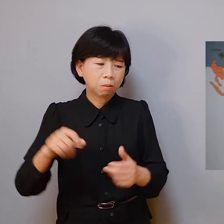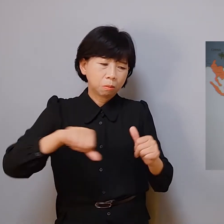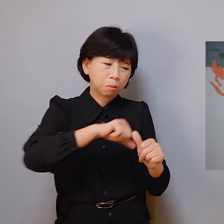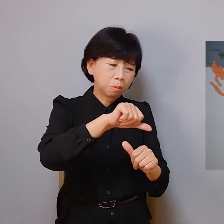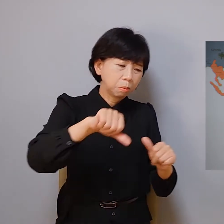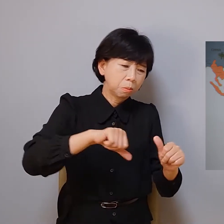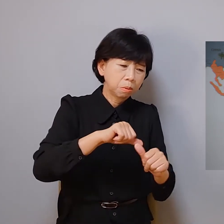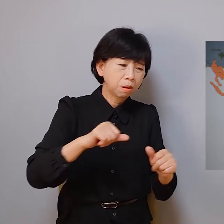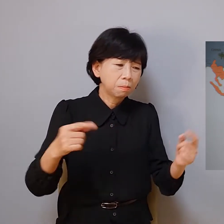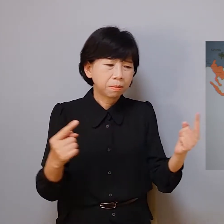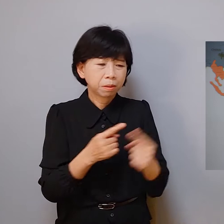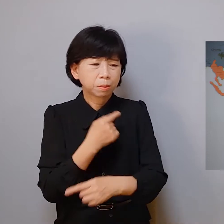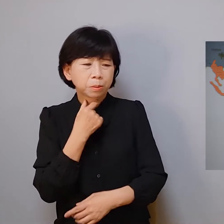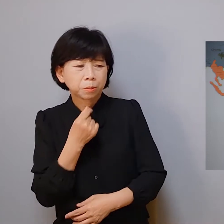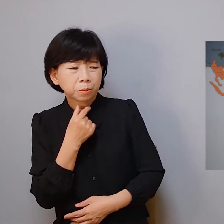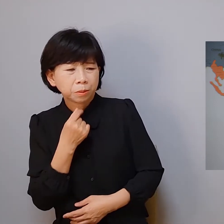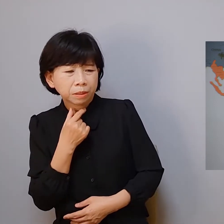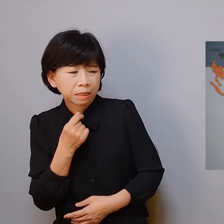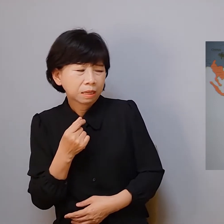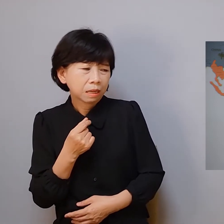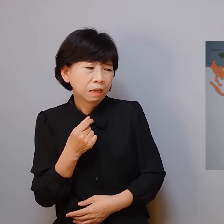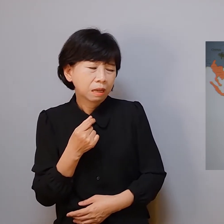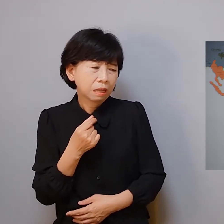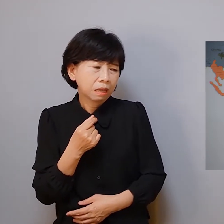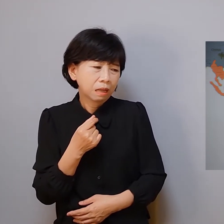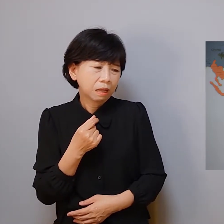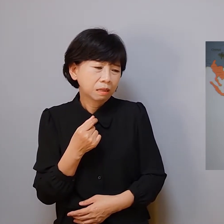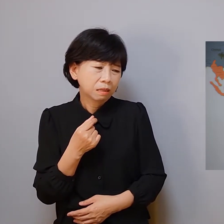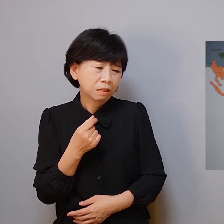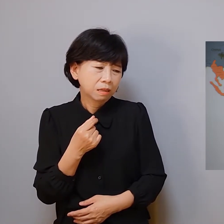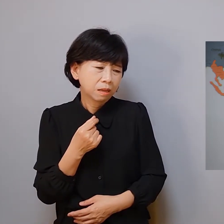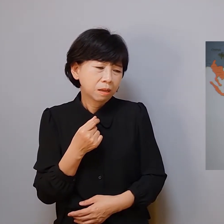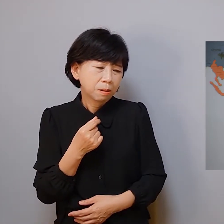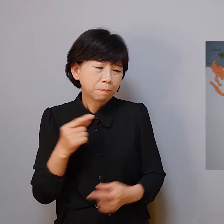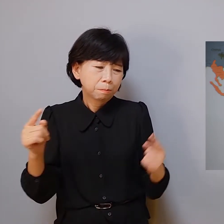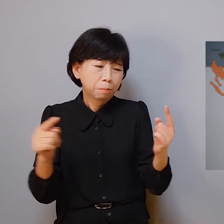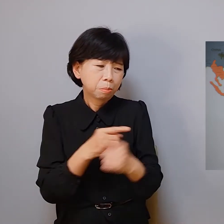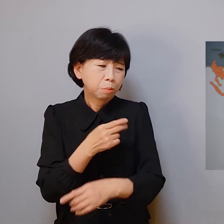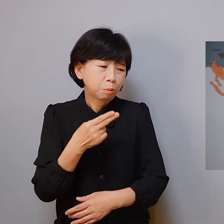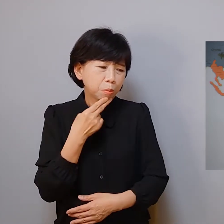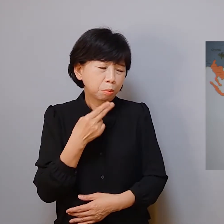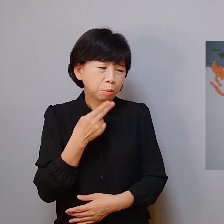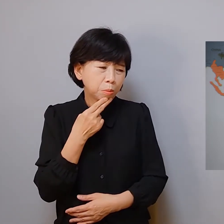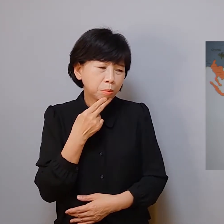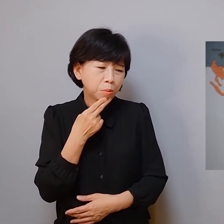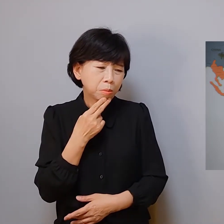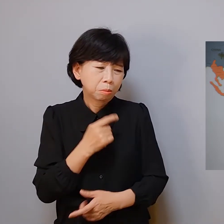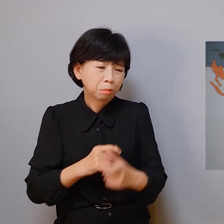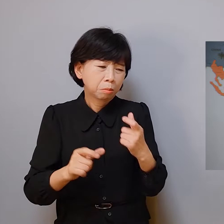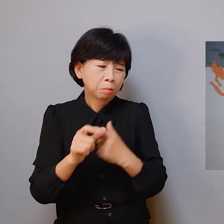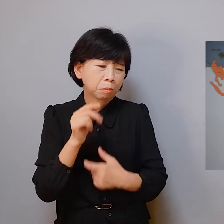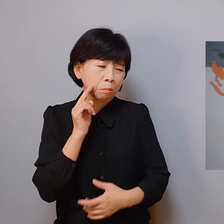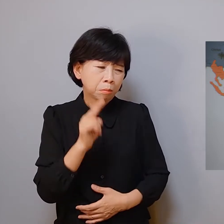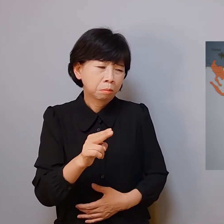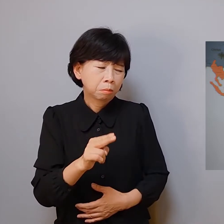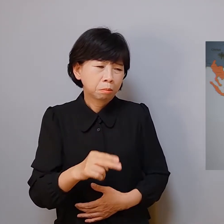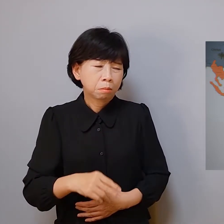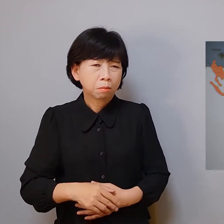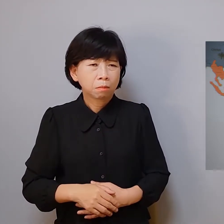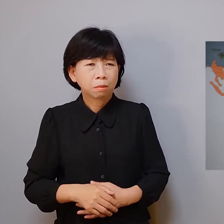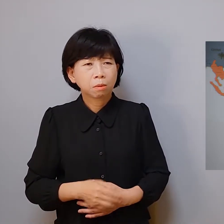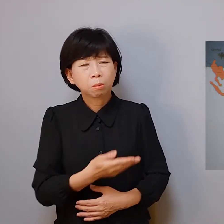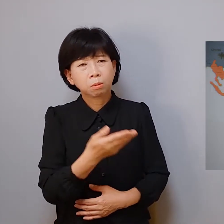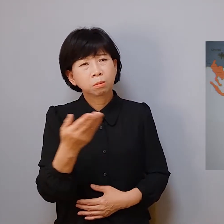환경이 바뀌길 원하지만 좀처럼 바뀌지 않고 점점 더 심해져만 가는 거죠. 여러분,